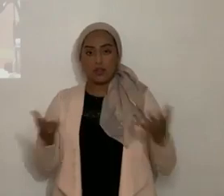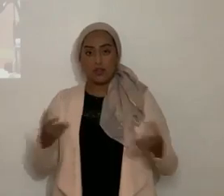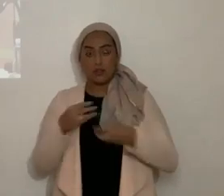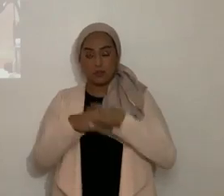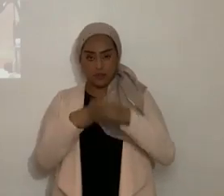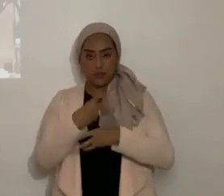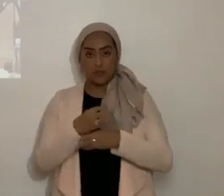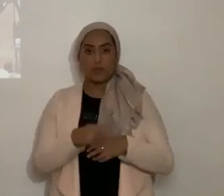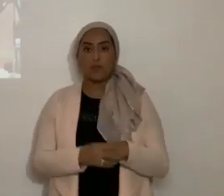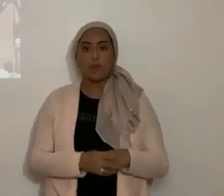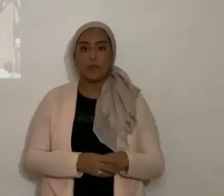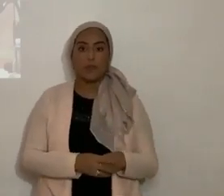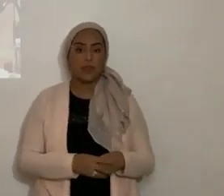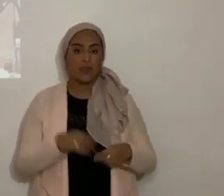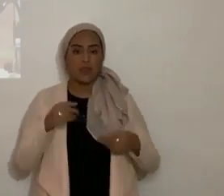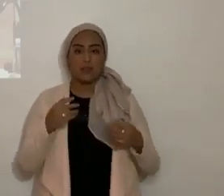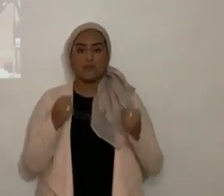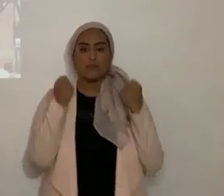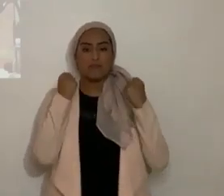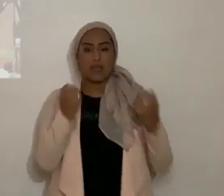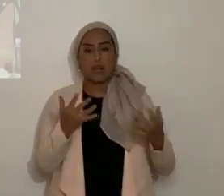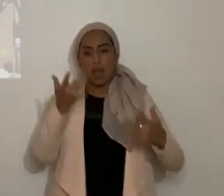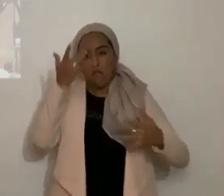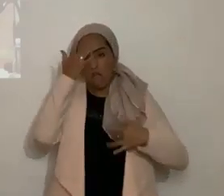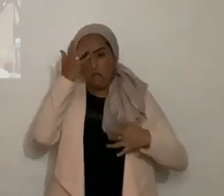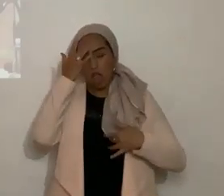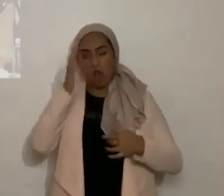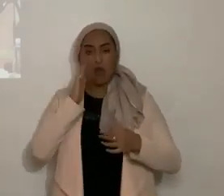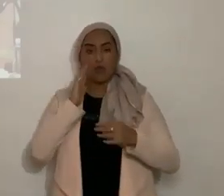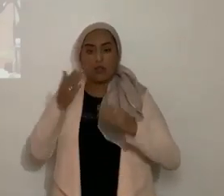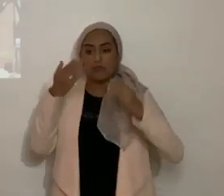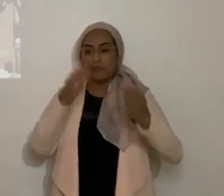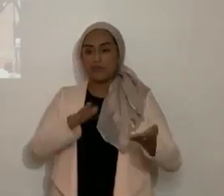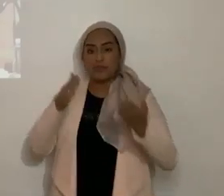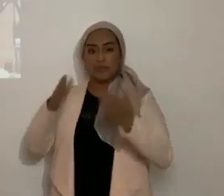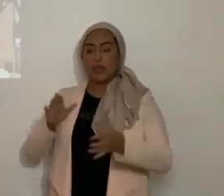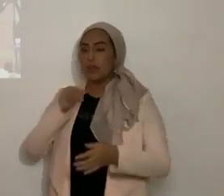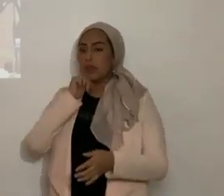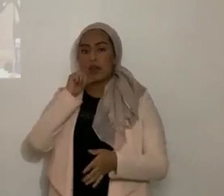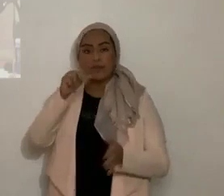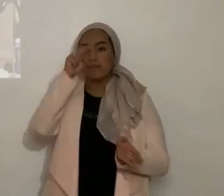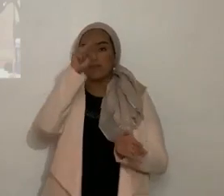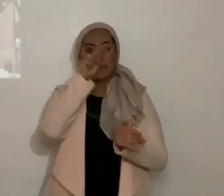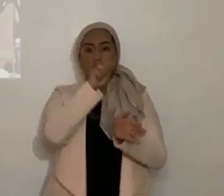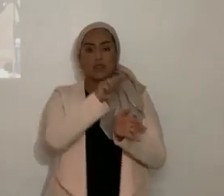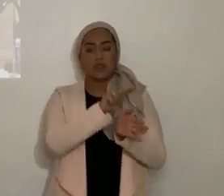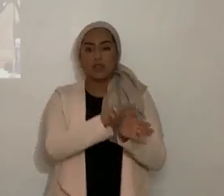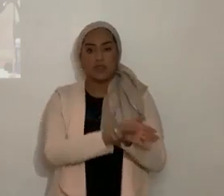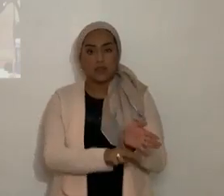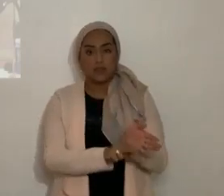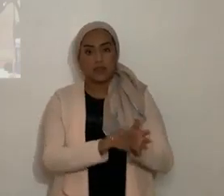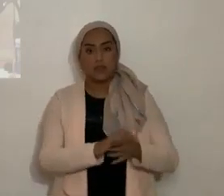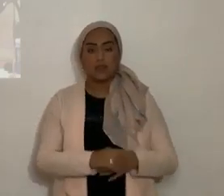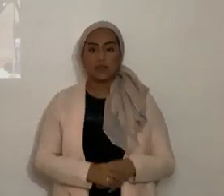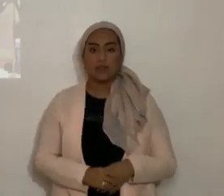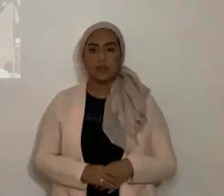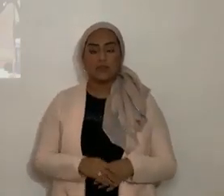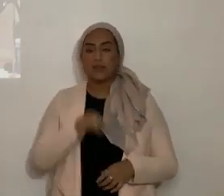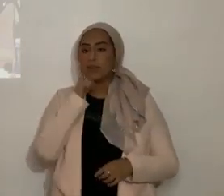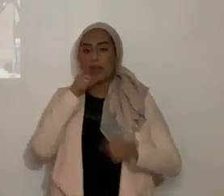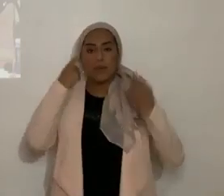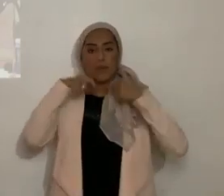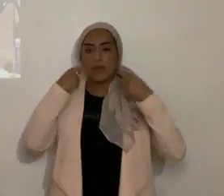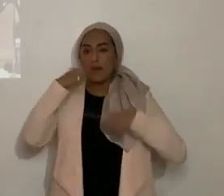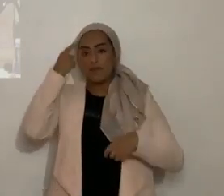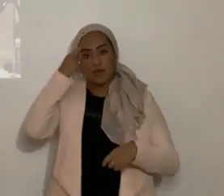Atención, de dolorosas enfermedades morirán, no serán plañidos ni enterrados. Plañidos quiere decir que se lloraba